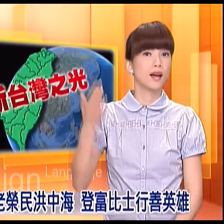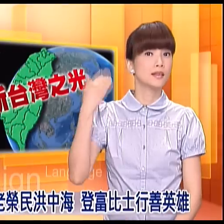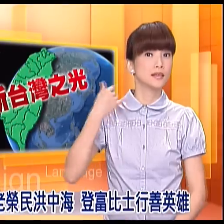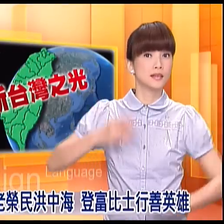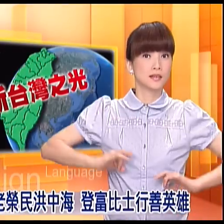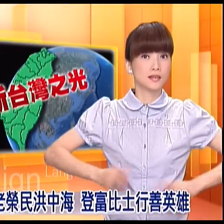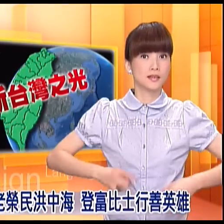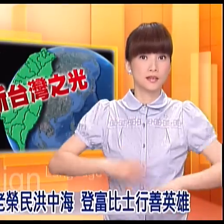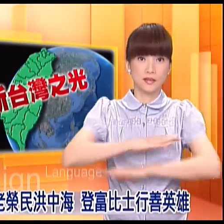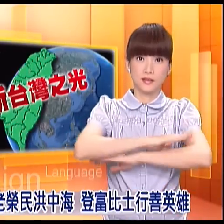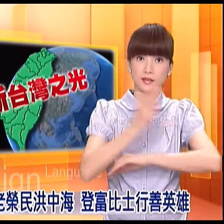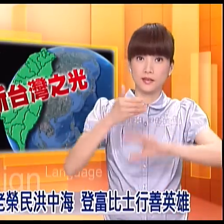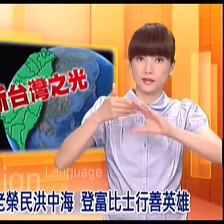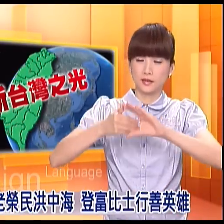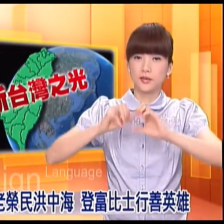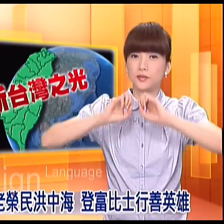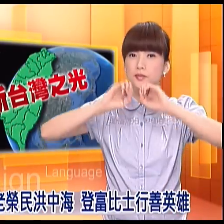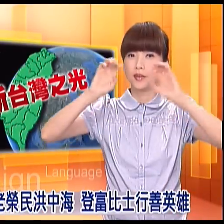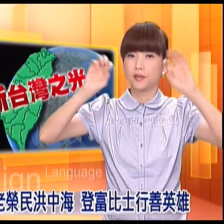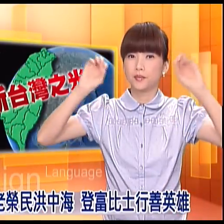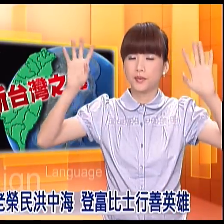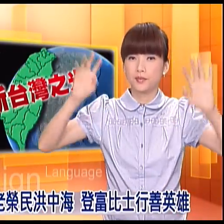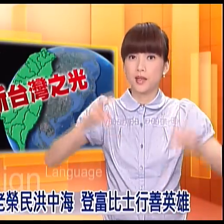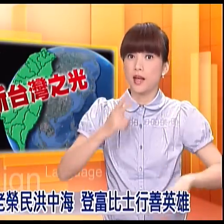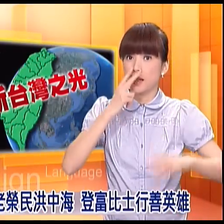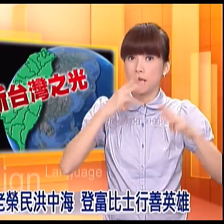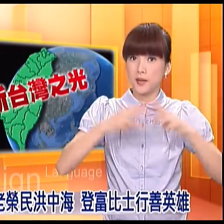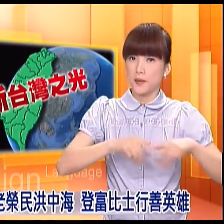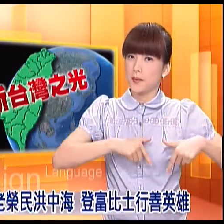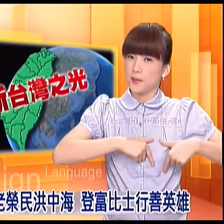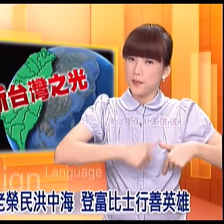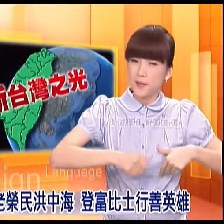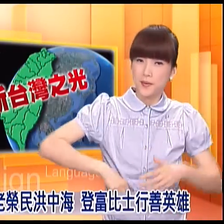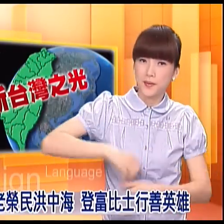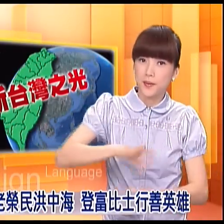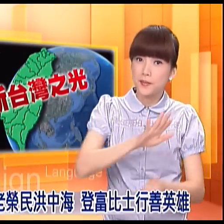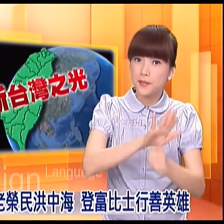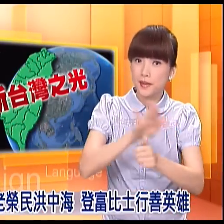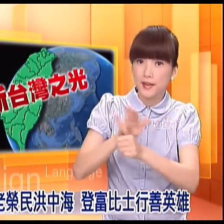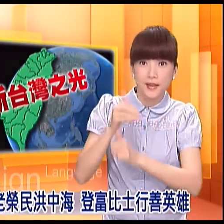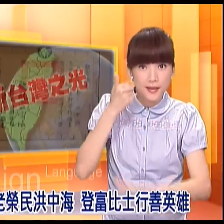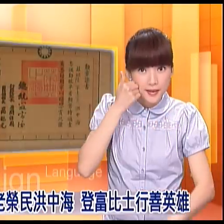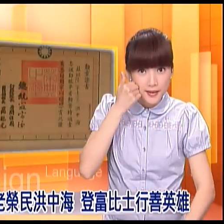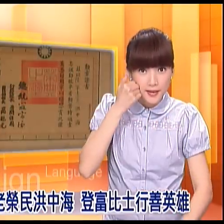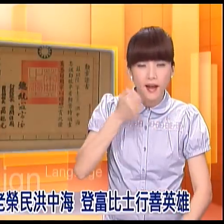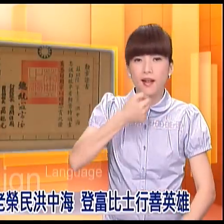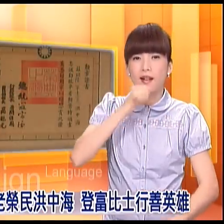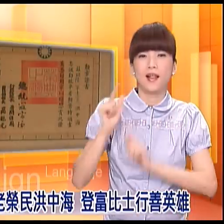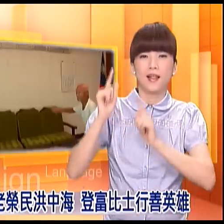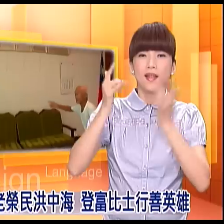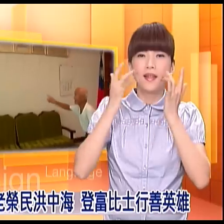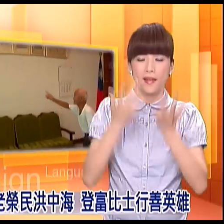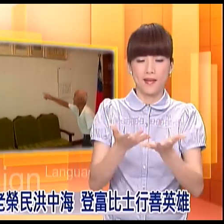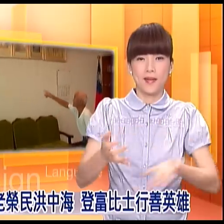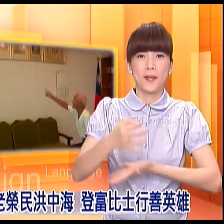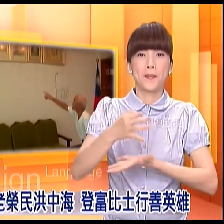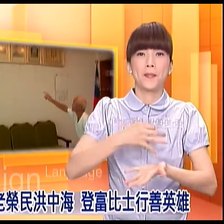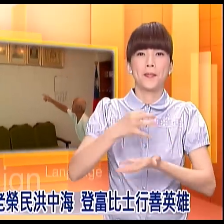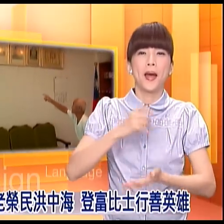您还记得台东卖菜的陈秀菊阿嬷被国际媒体选为亚洲慈善家之后，最近